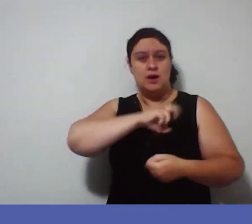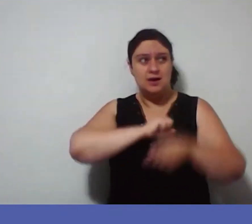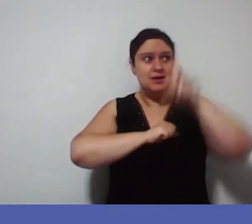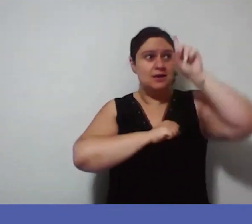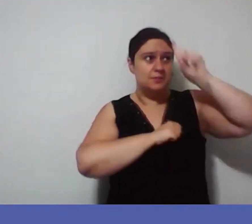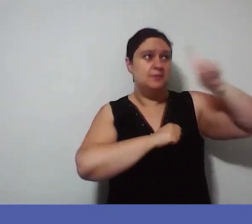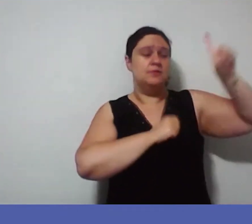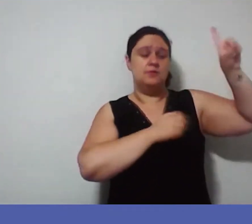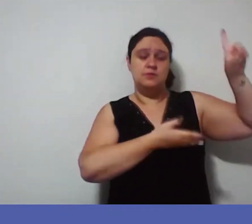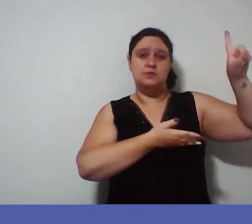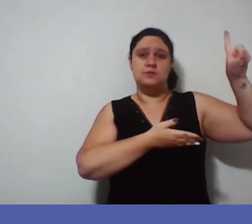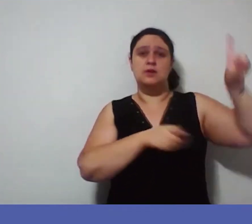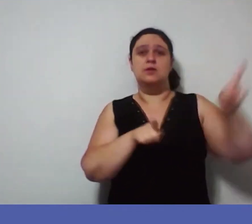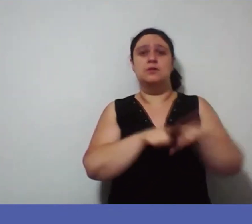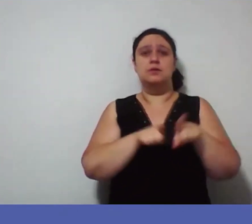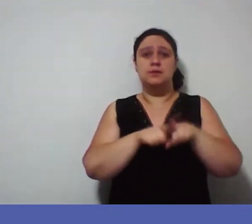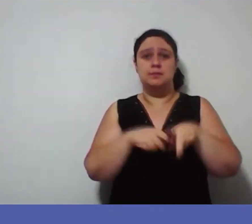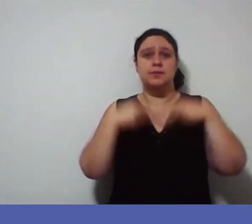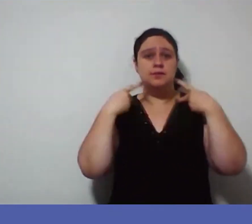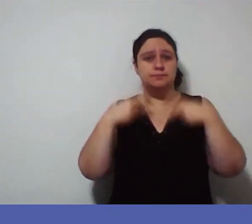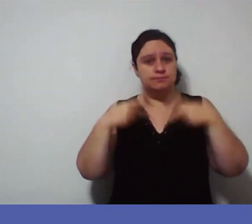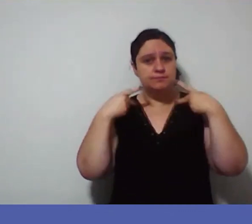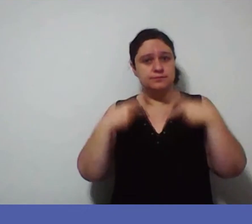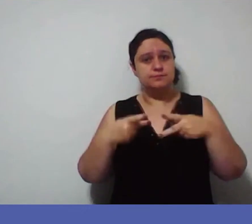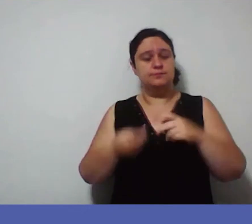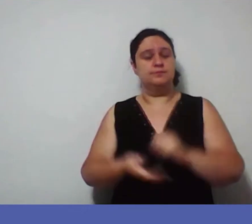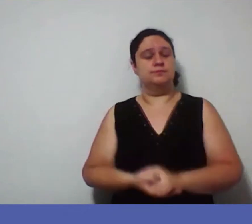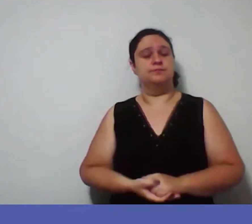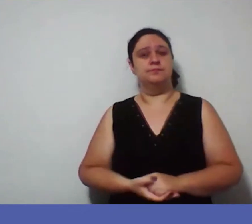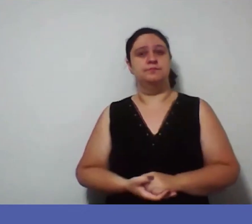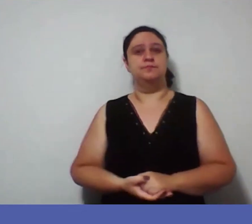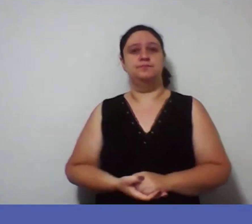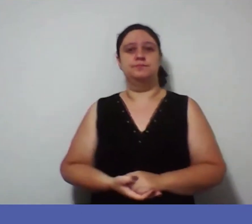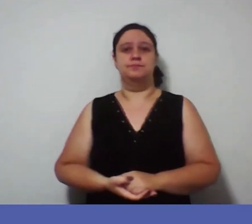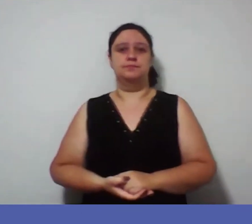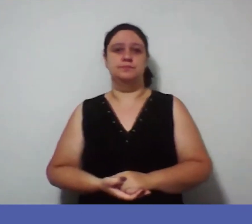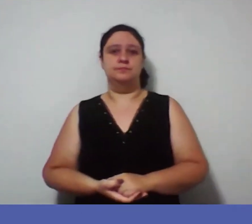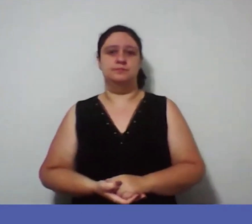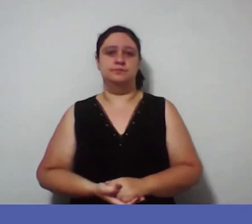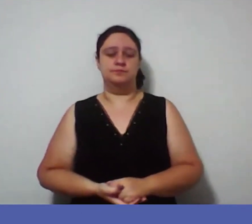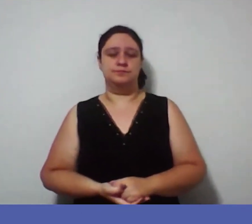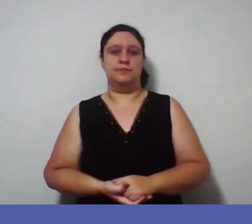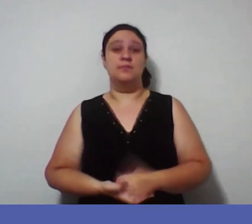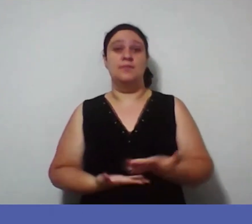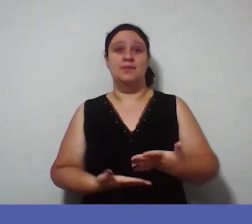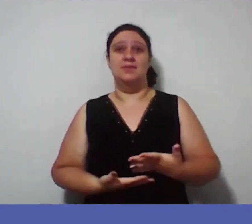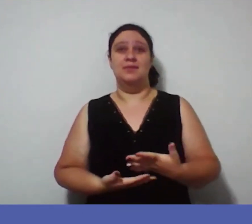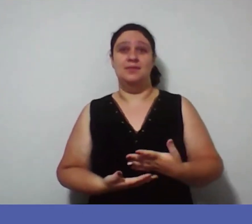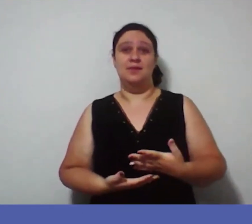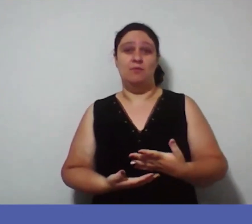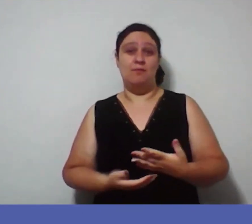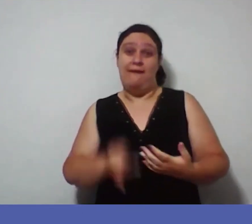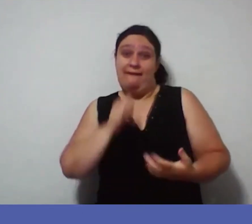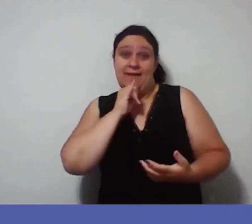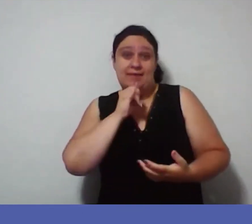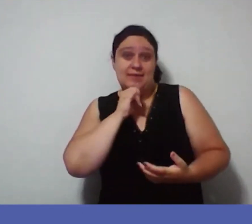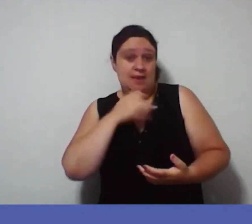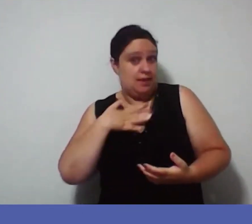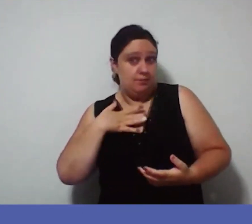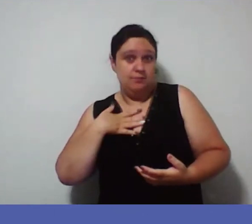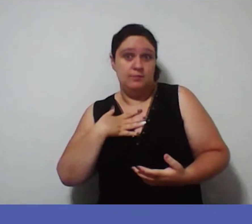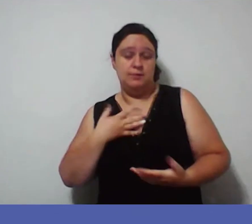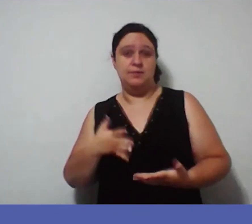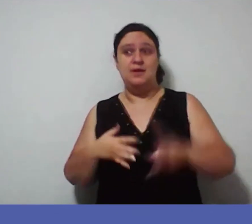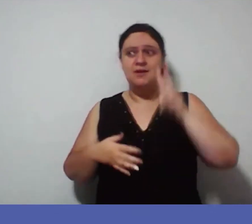à palavra profética. Irmãos, para mim é um grande exemplo, para mim é um grande